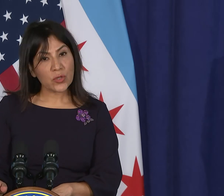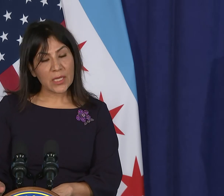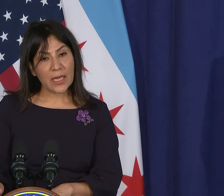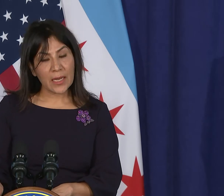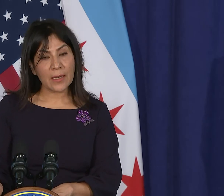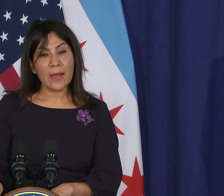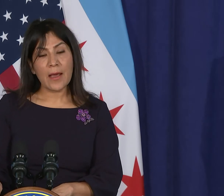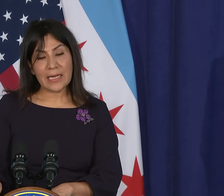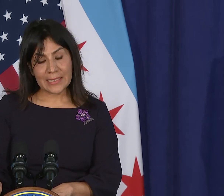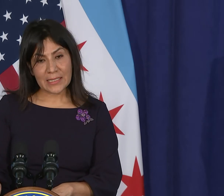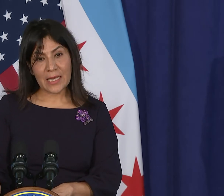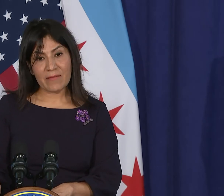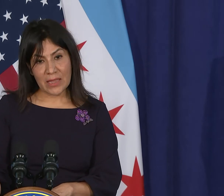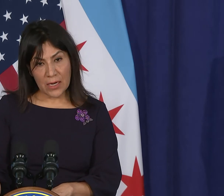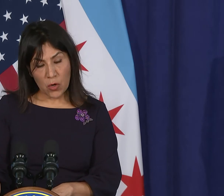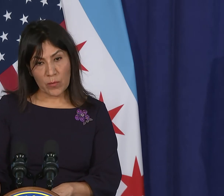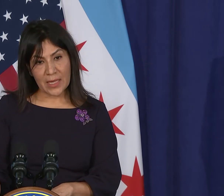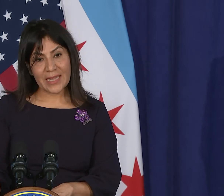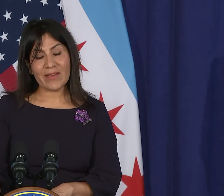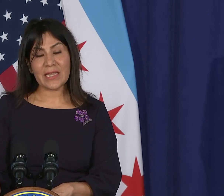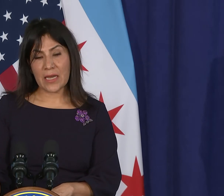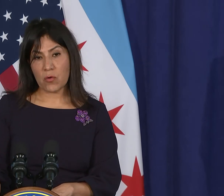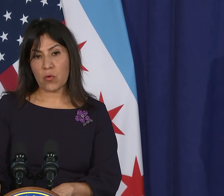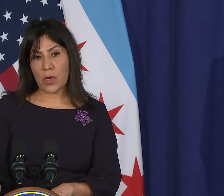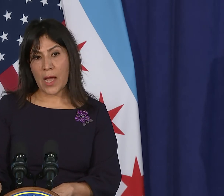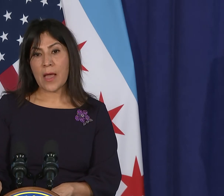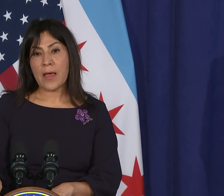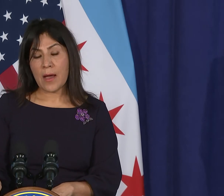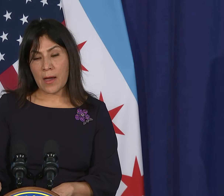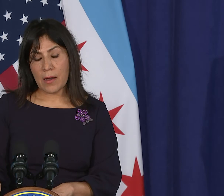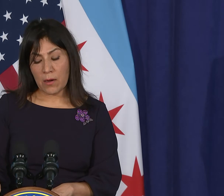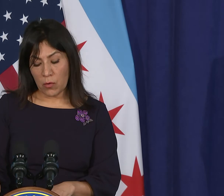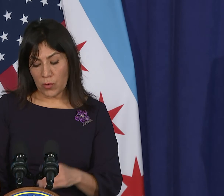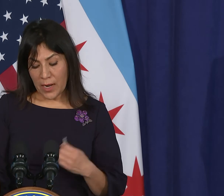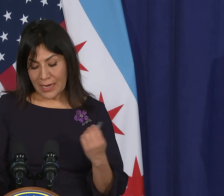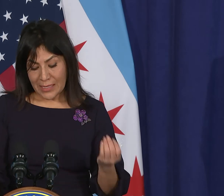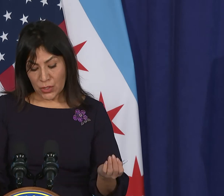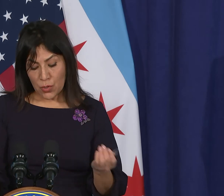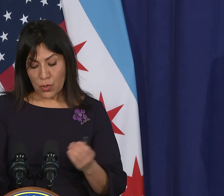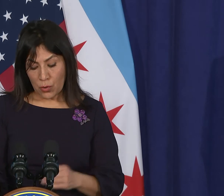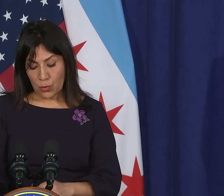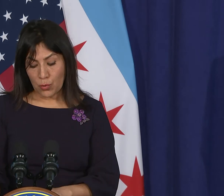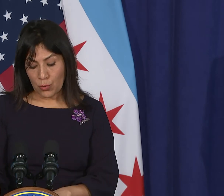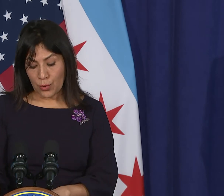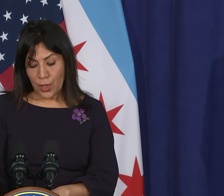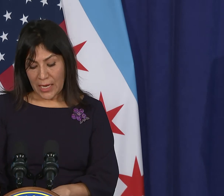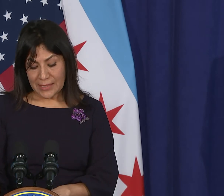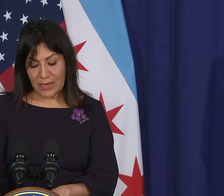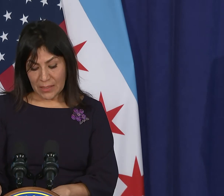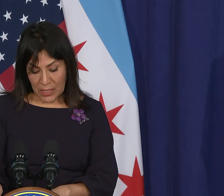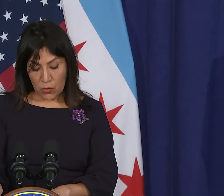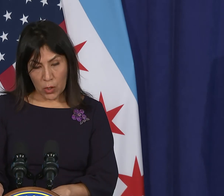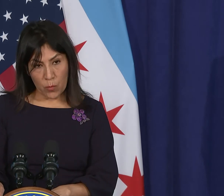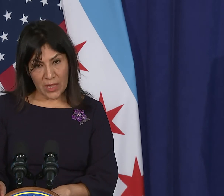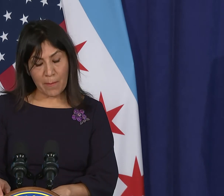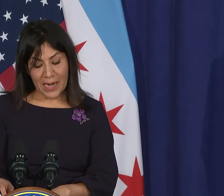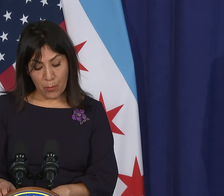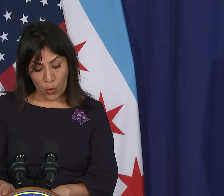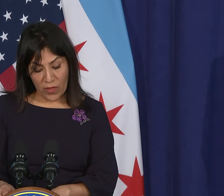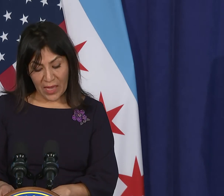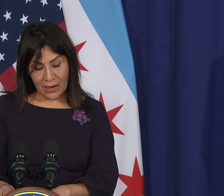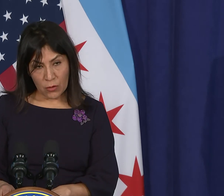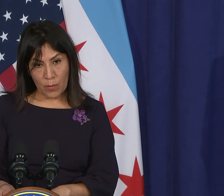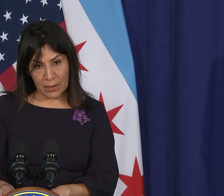que no tienen licencia de vender comida deben tener una relación con un establecimiento de comida